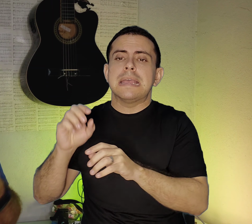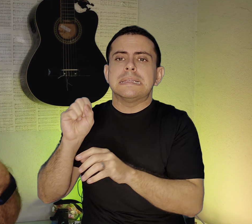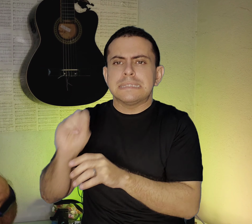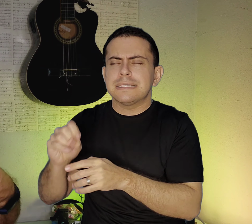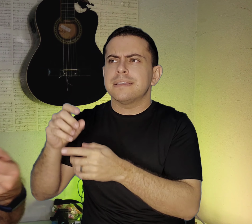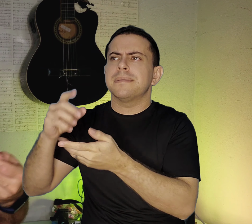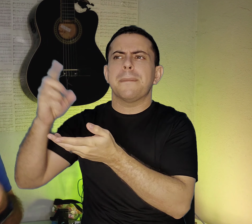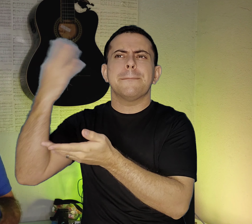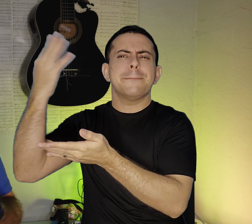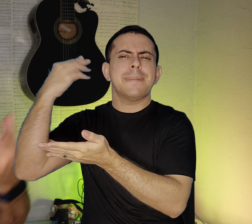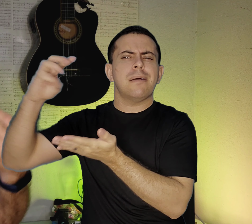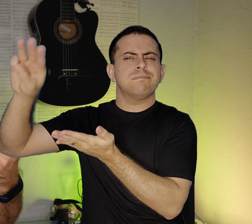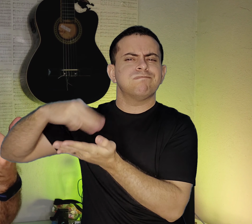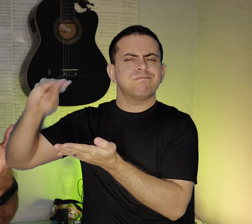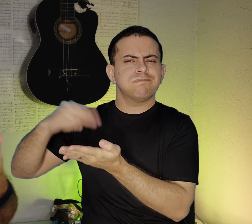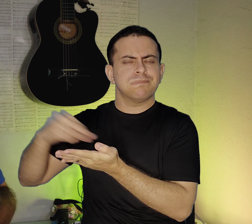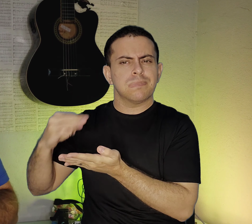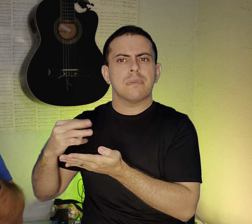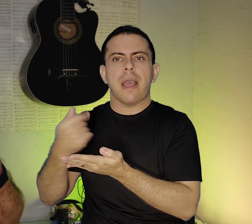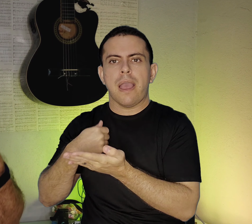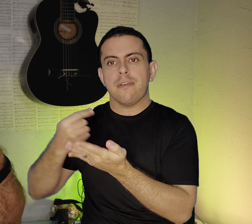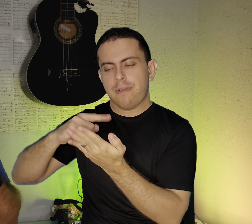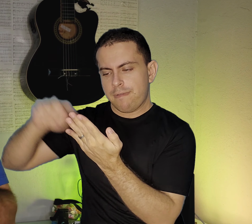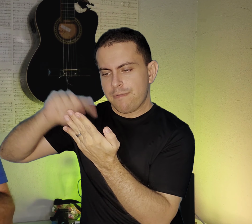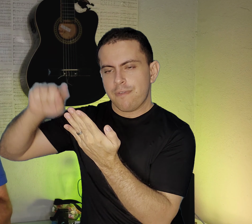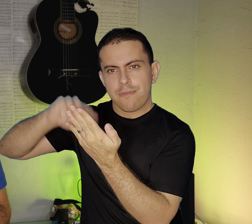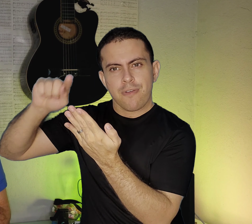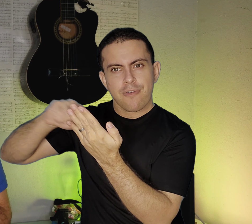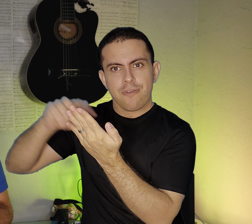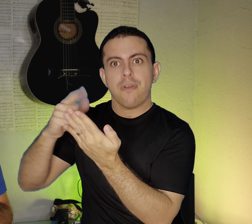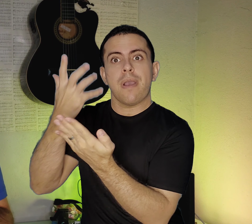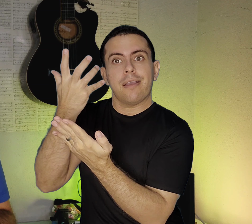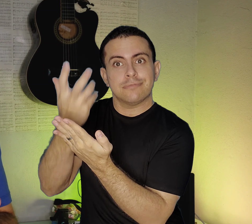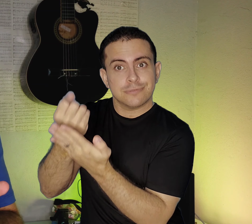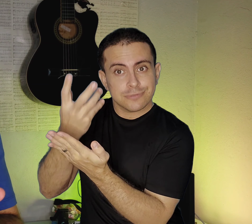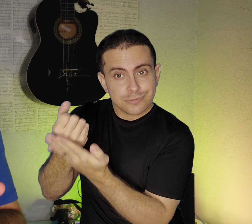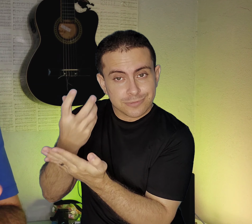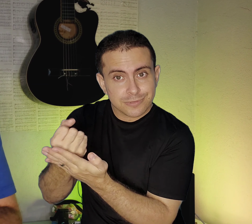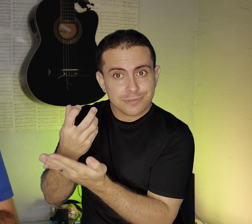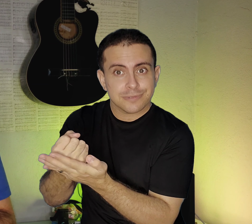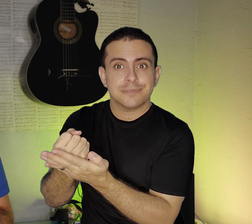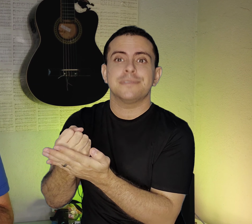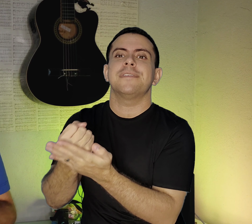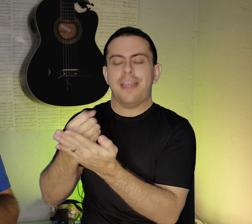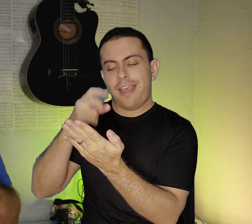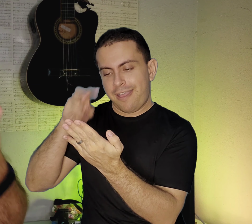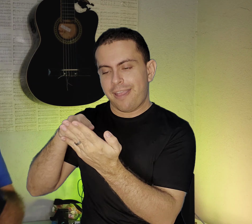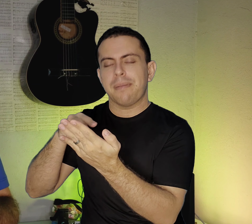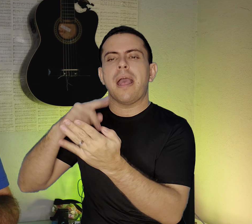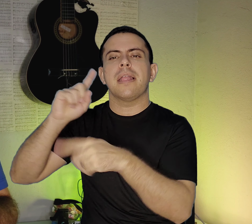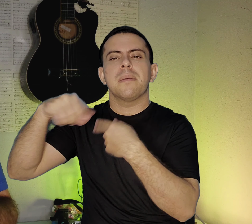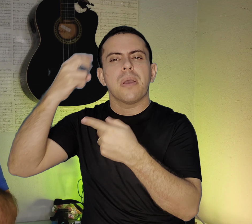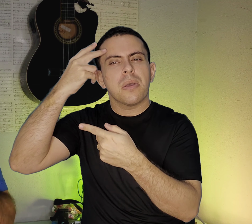alguns arquivos que eu recebi há muito tempo? É só você voltar que ele carrega de novo, ele faz como se fosse o download e